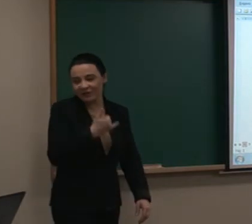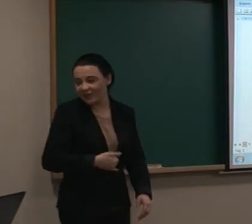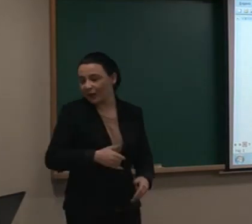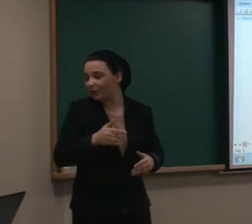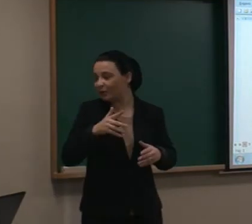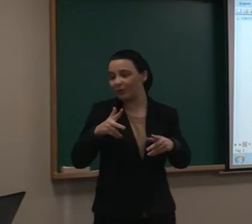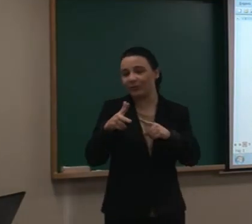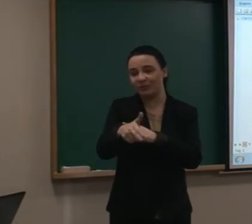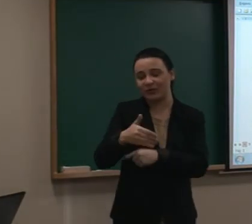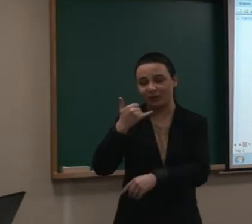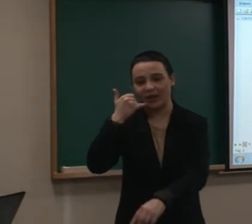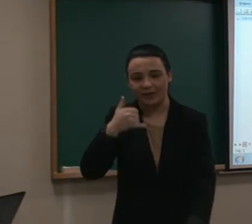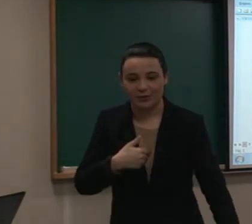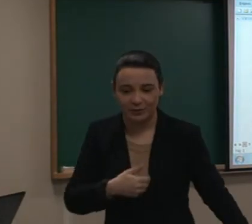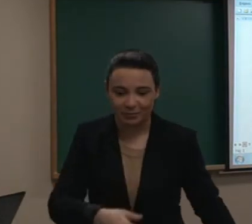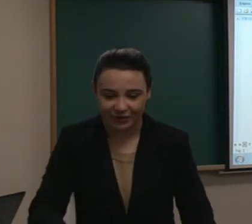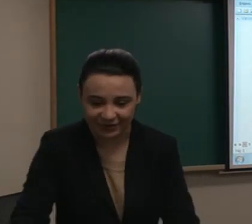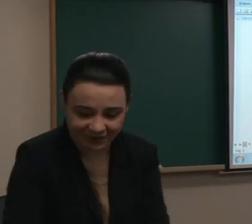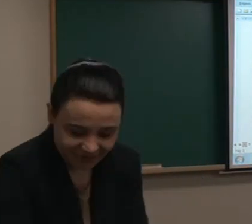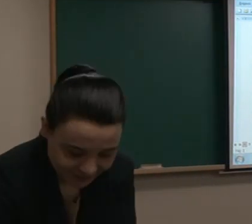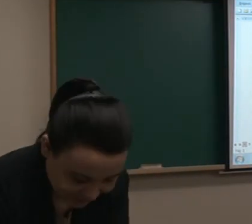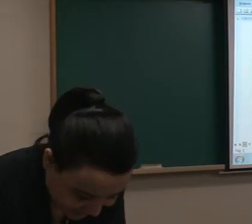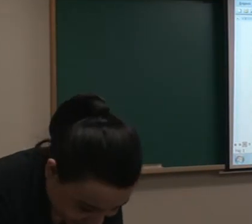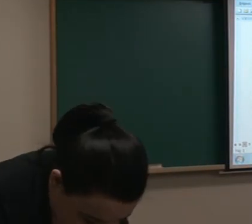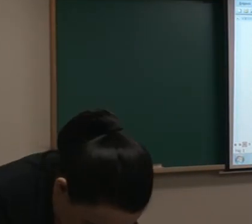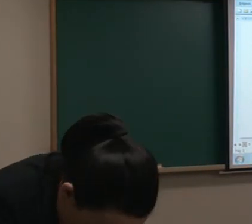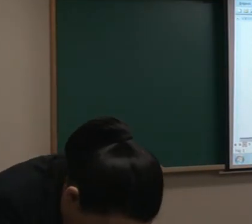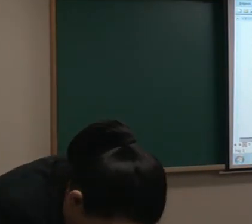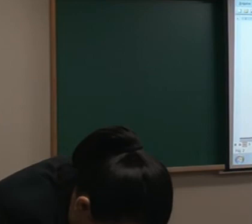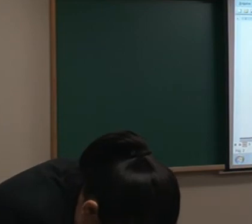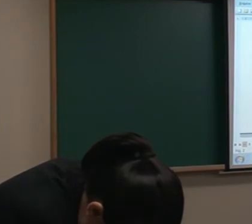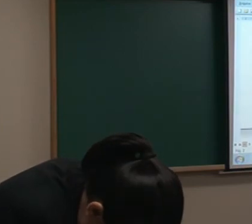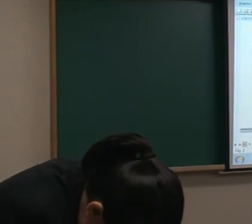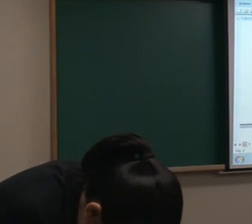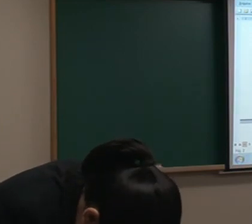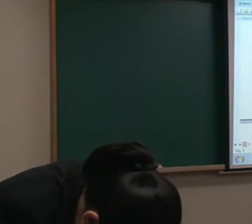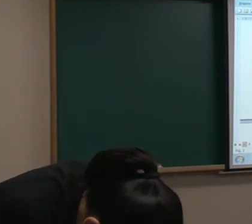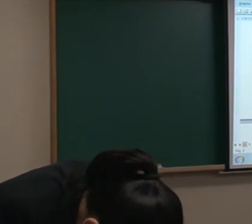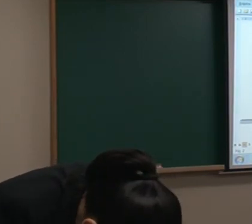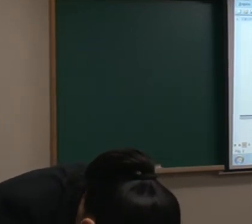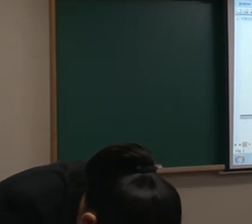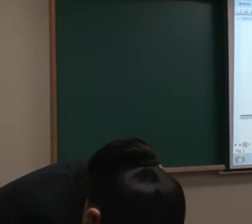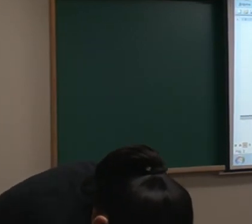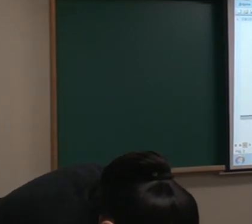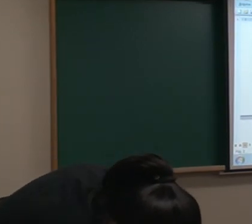3. Desculpa, vou ligar no celular que não deu tempo. Perdão.